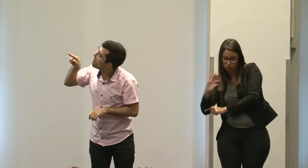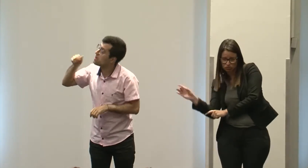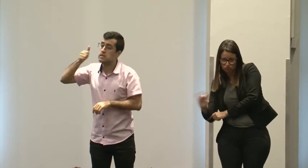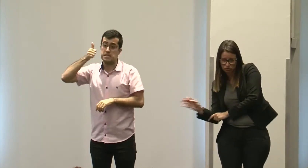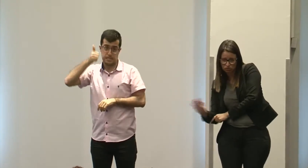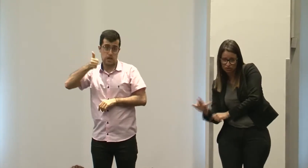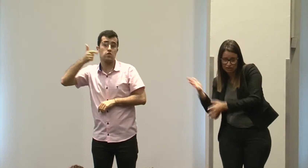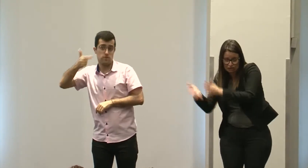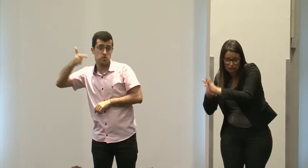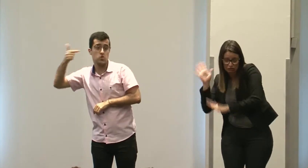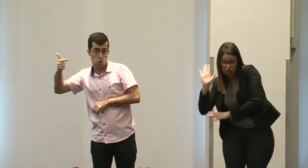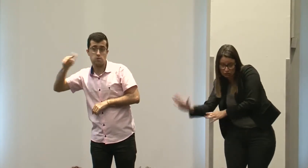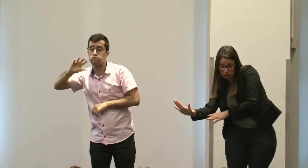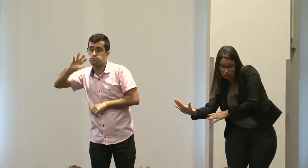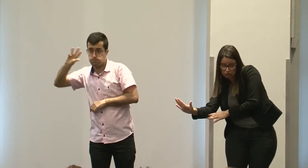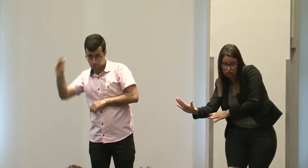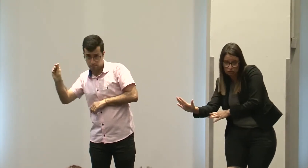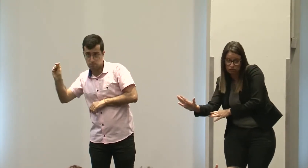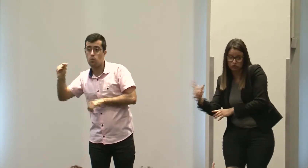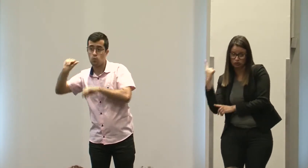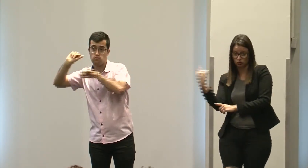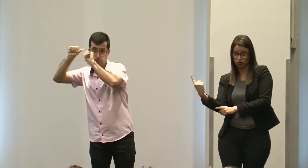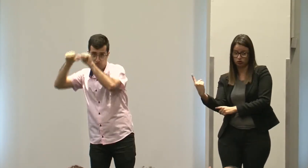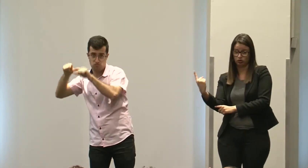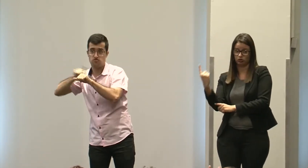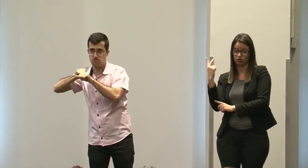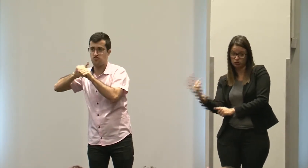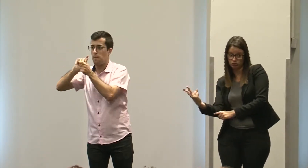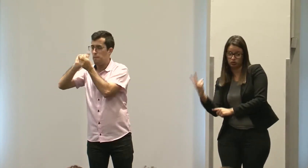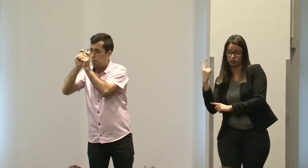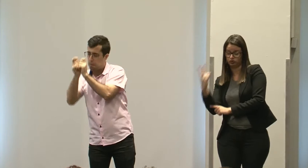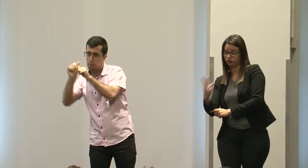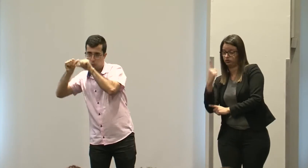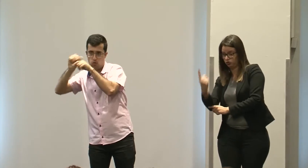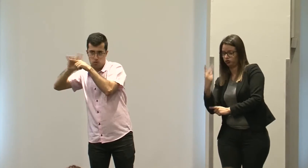Quantos sinais sofrem mudança? 122 sinais